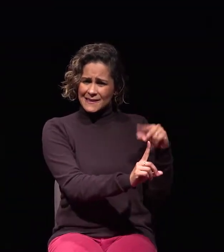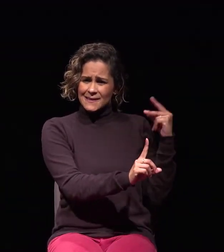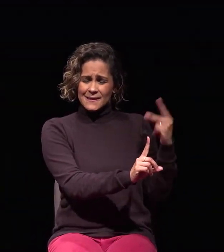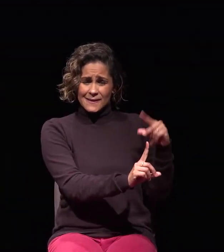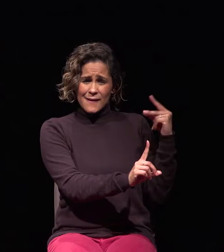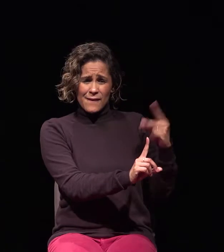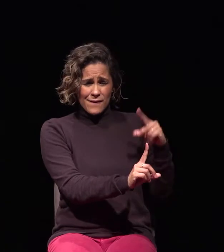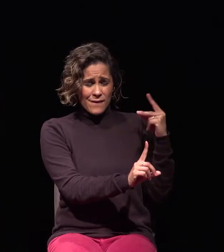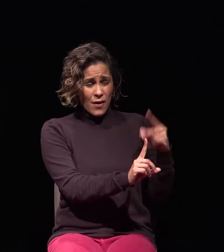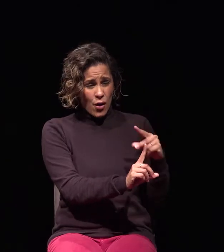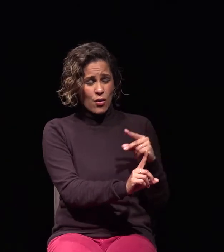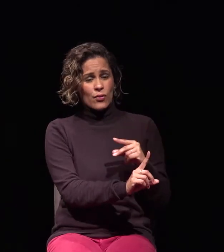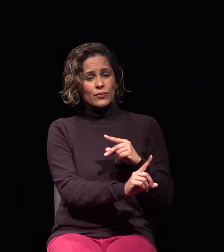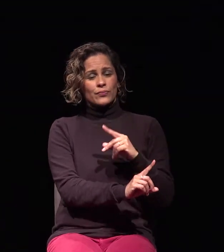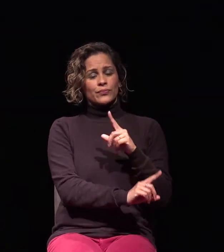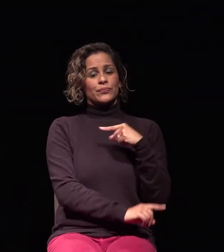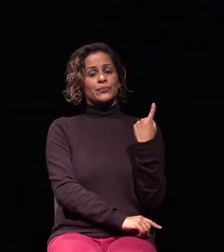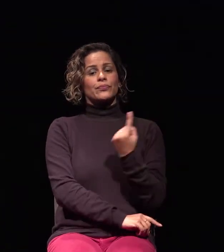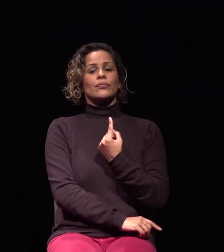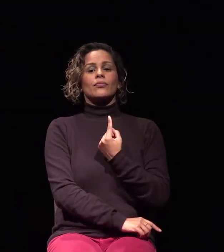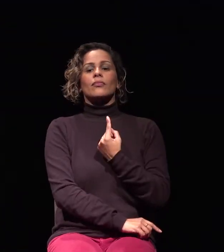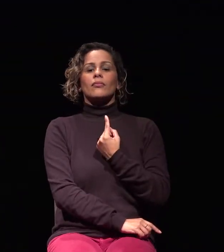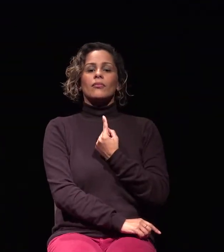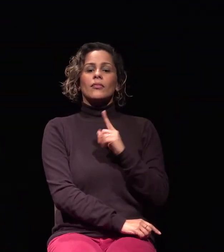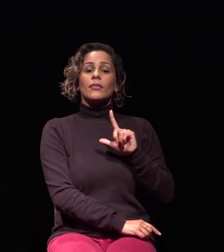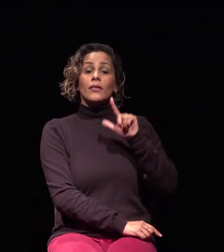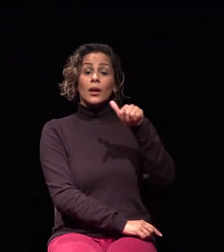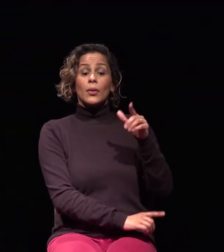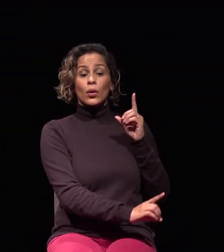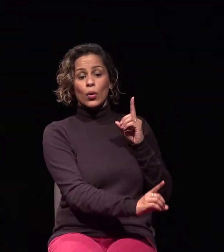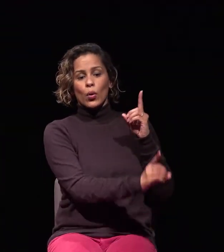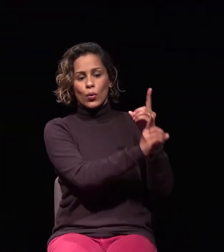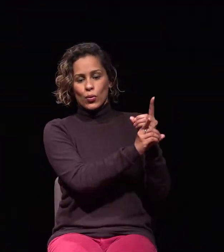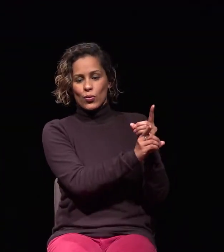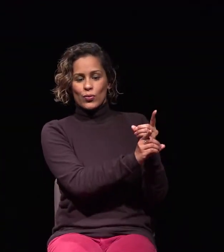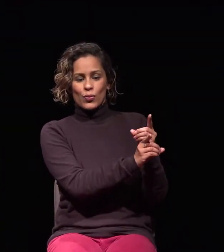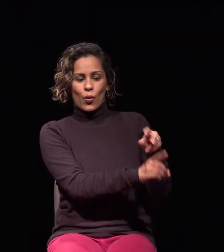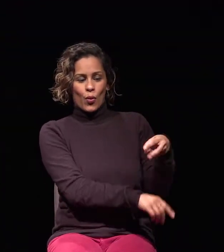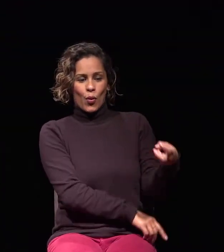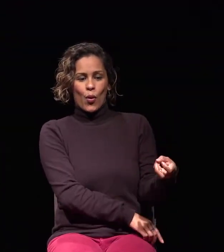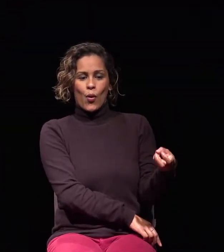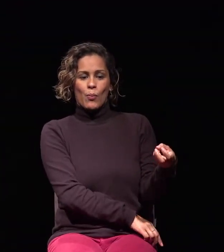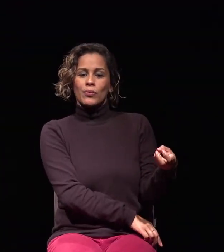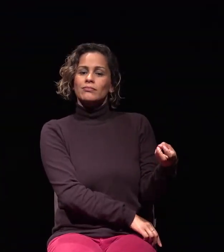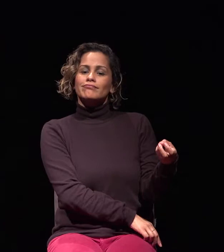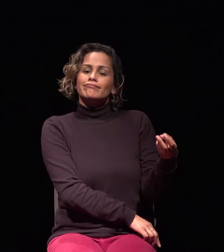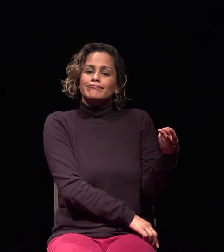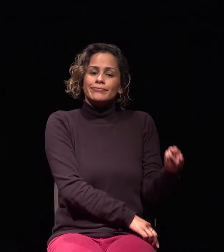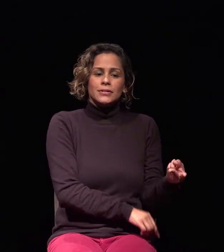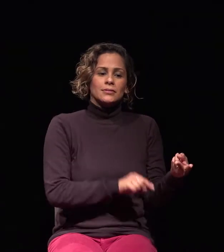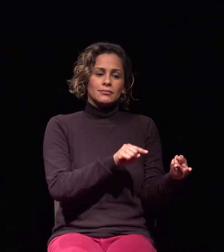com o dia que nós encontramos o corpo, né, com um nome falso, que eles não puseram o nome dela,